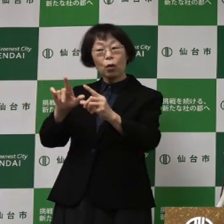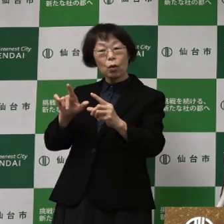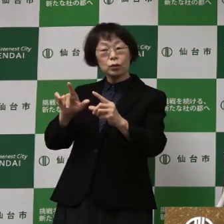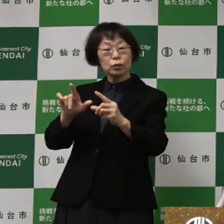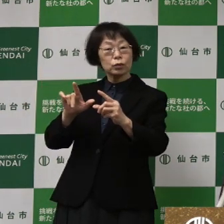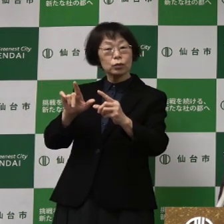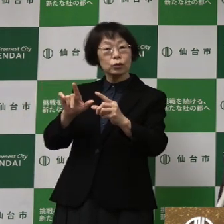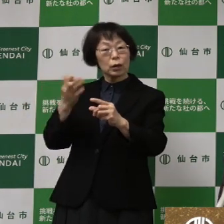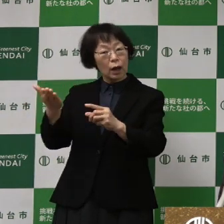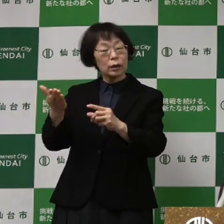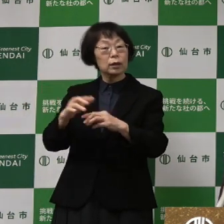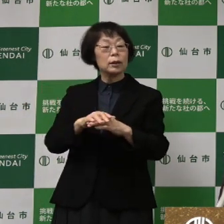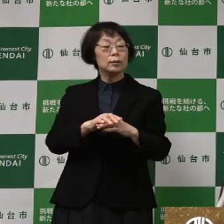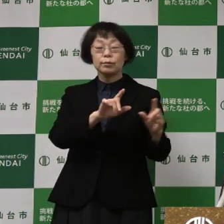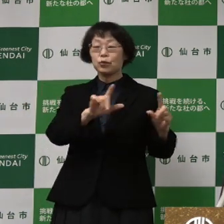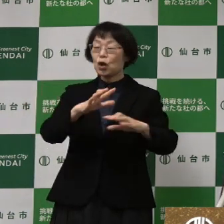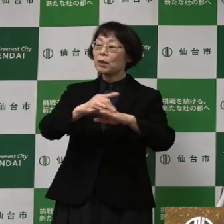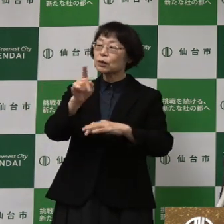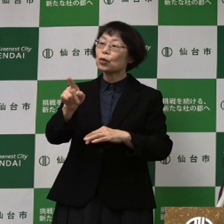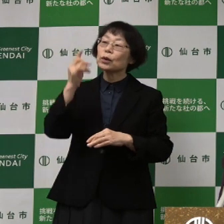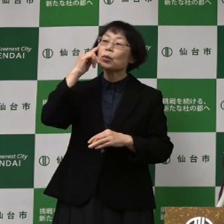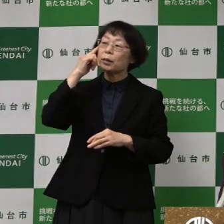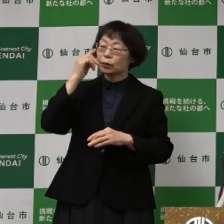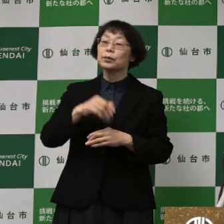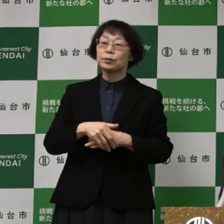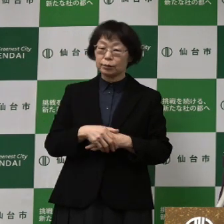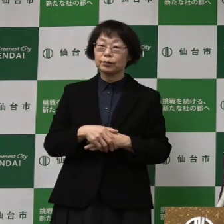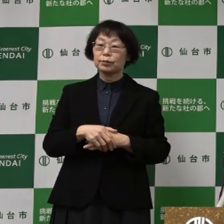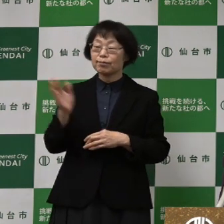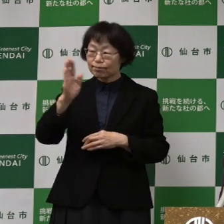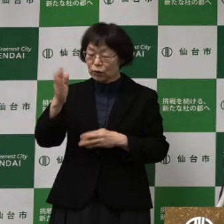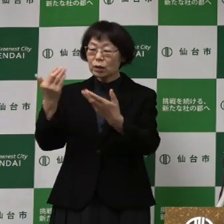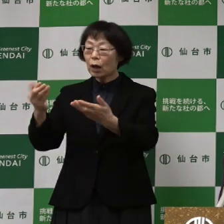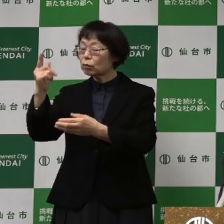うことになるんだろうというふうに思います。 教育委員会、